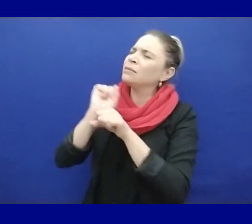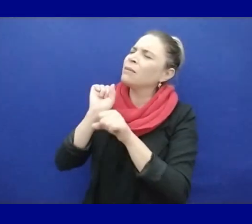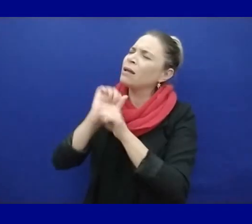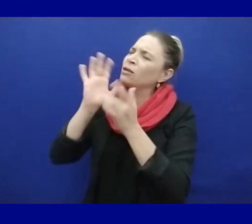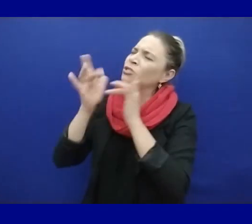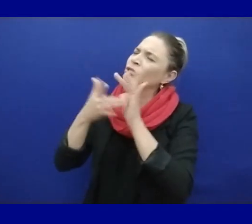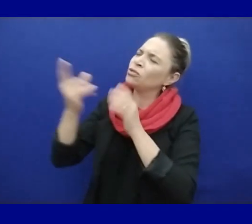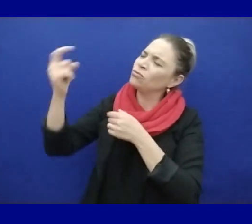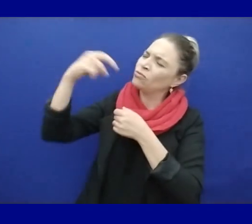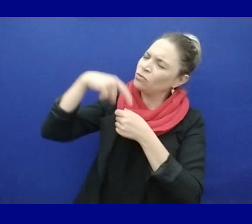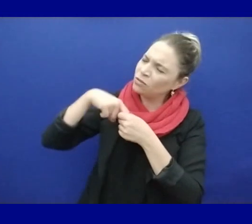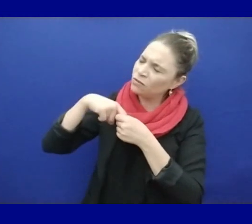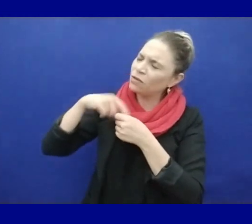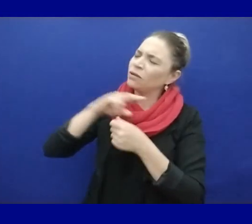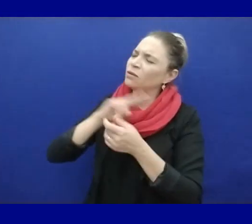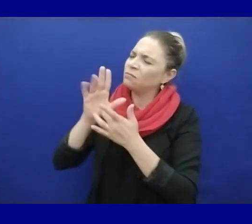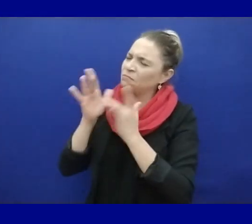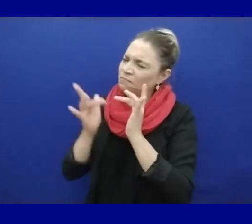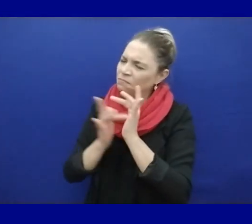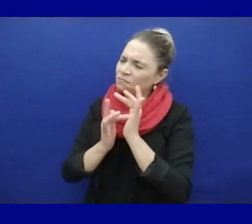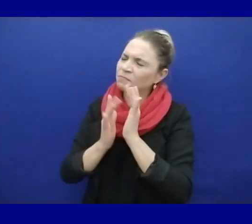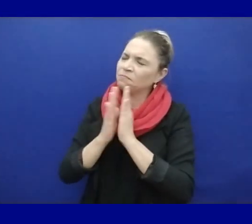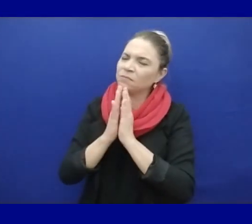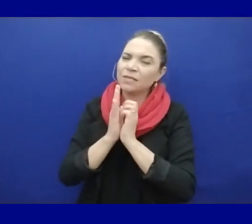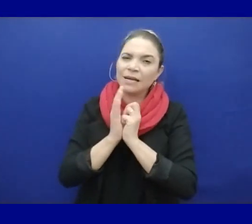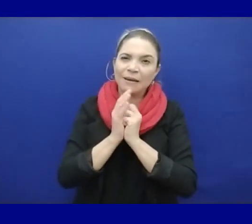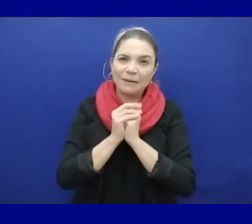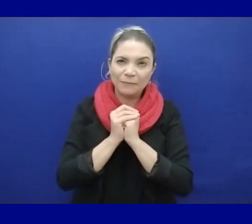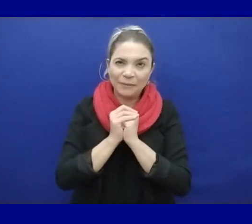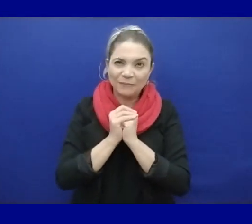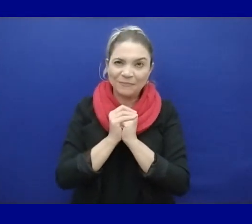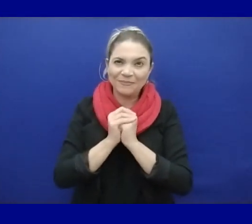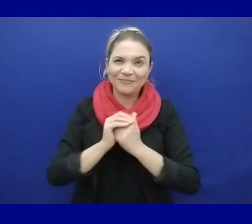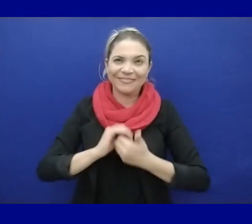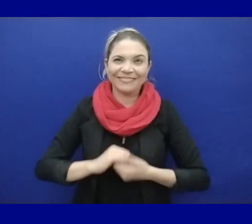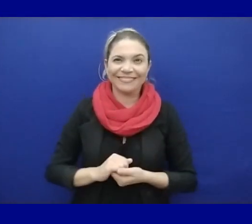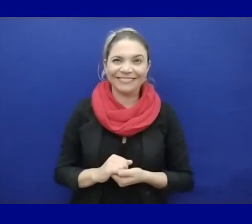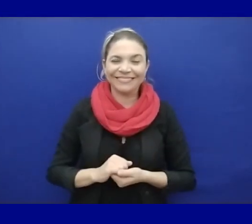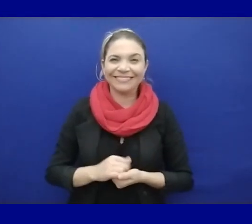do Senhor, agora e por todos os séculos. Amém.